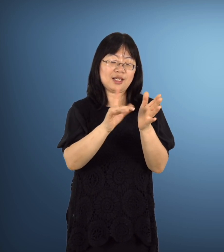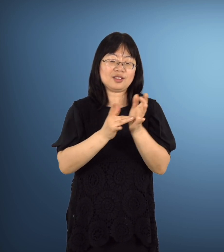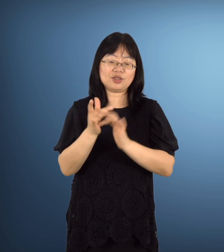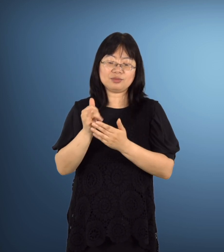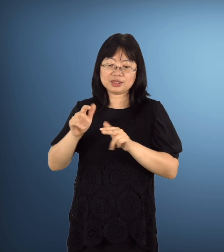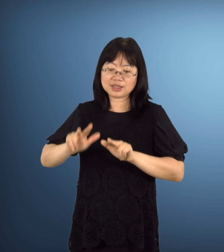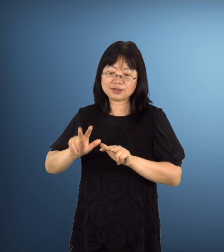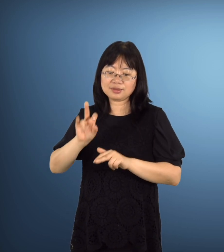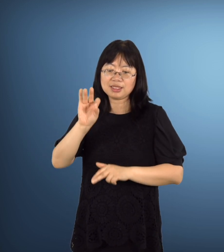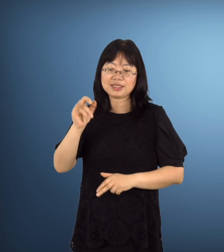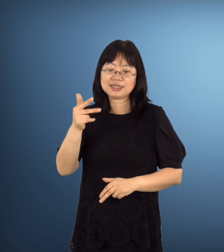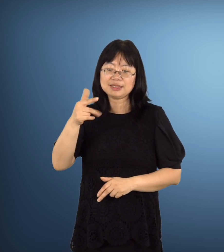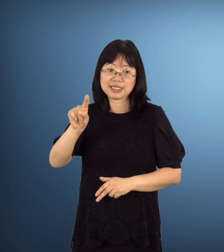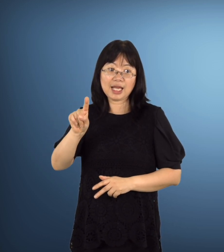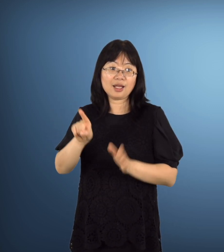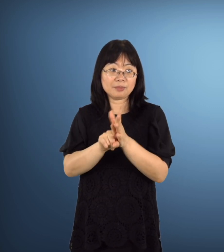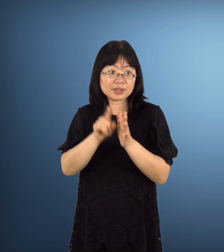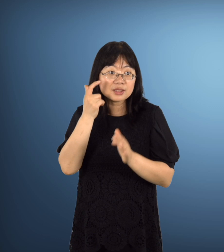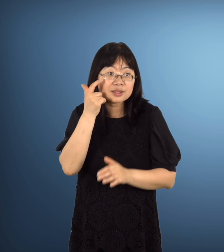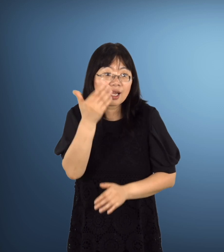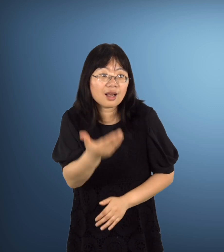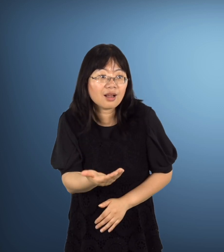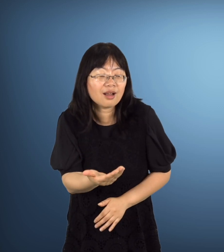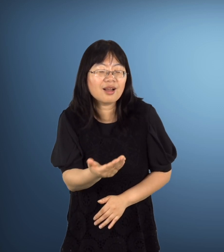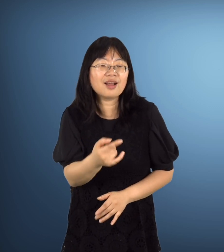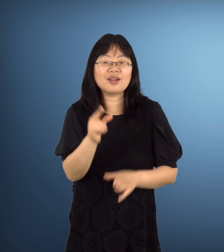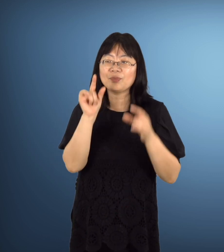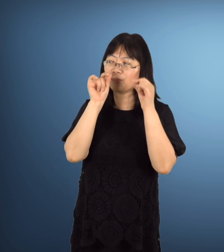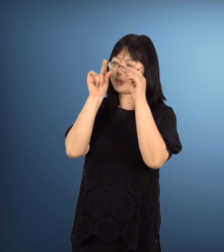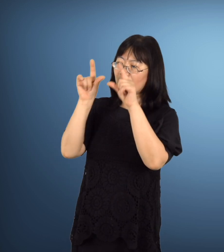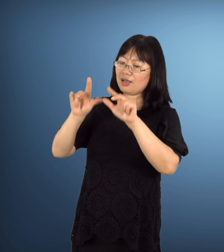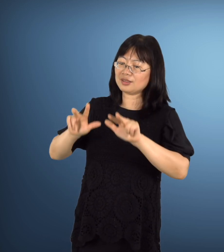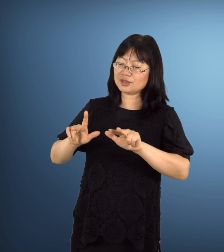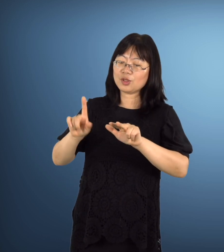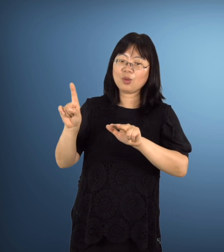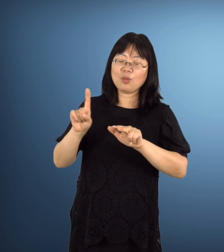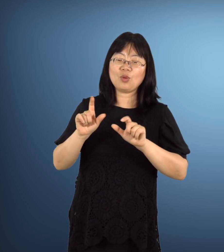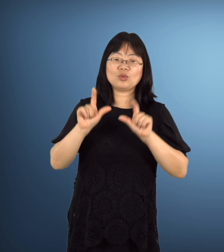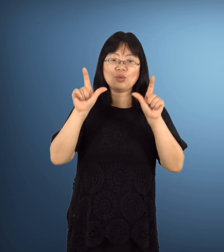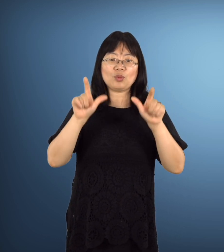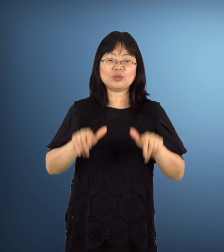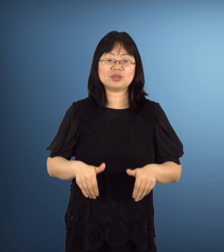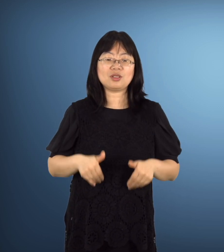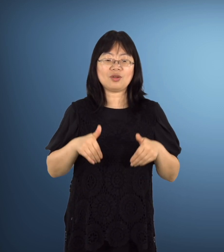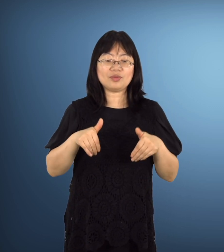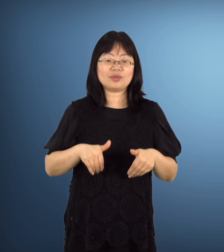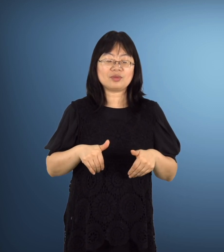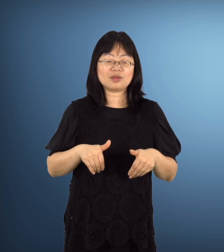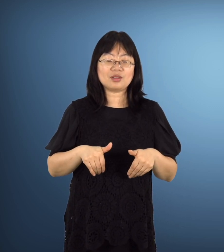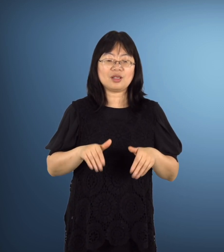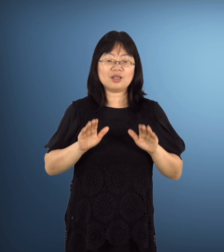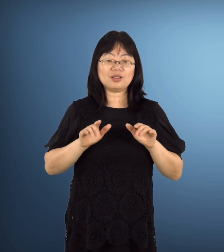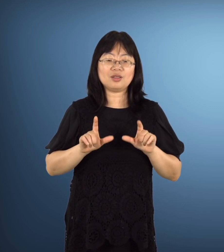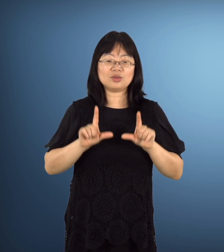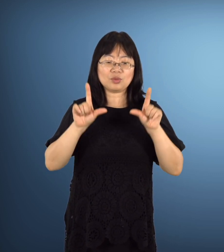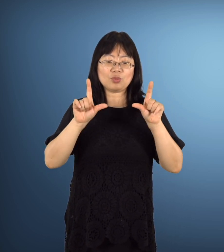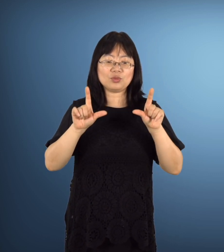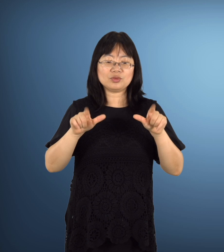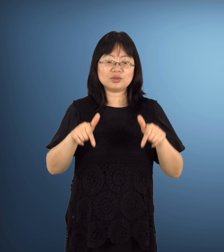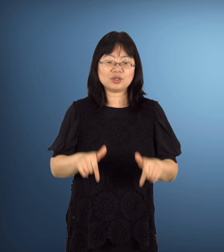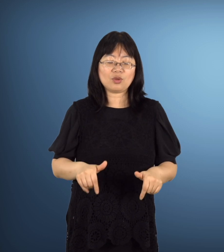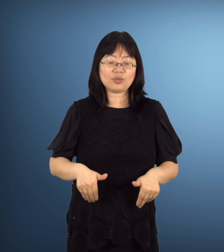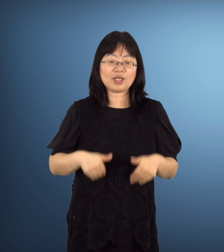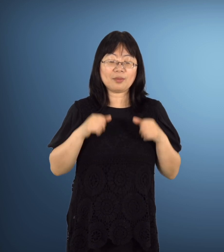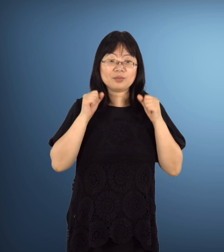믿느냐. 그랬더니 이 눈을 뜬, 지금 뭔지 동서남북도 분간을 못하는 이 맹인이, 이제는 맹인이